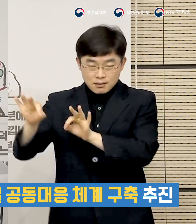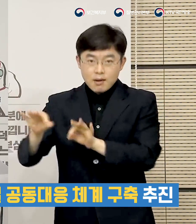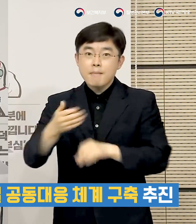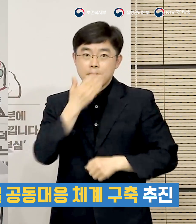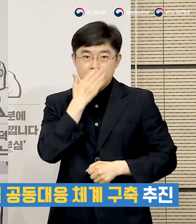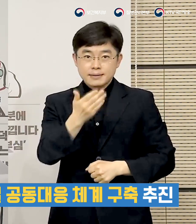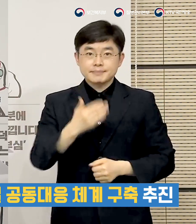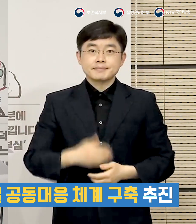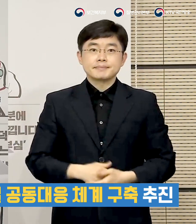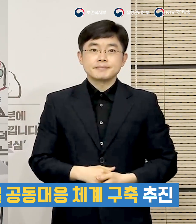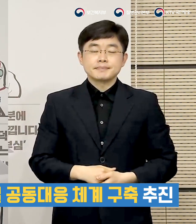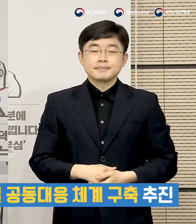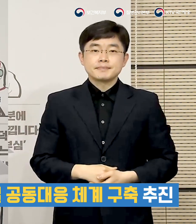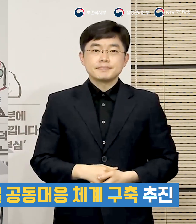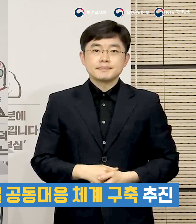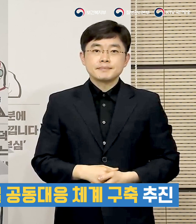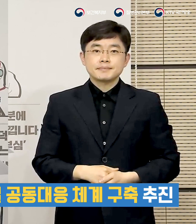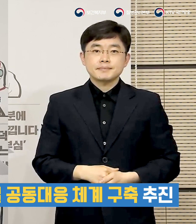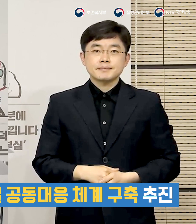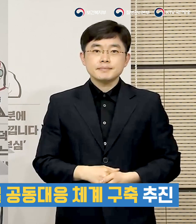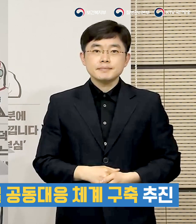대응체계 구축을 추진할 예정입니다.